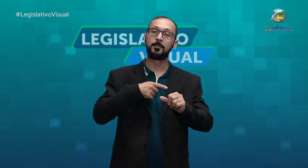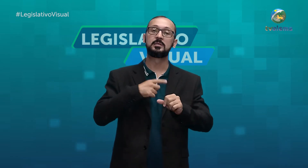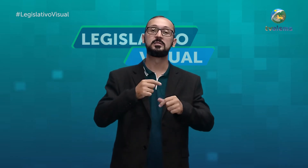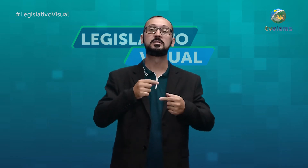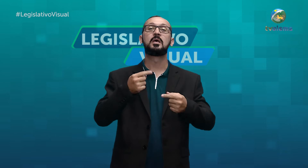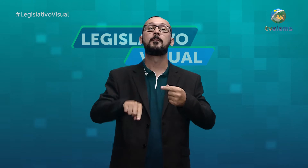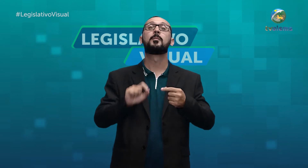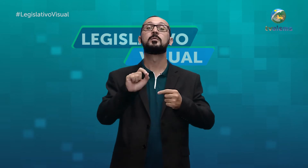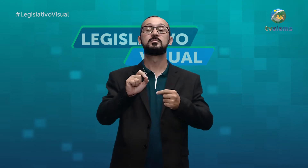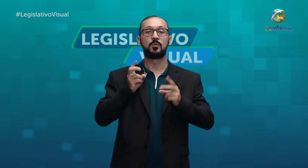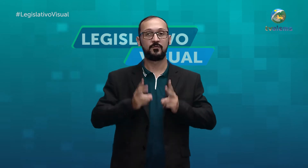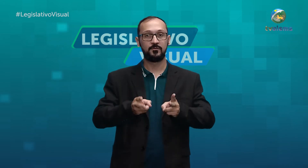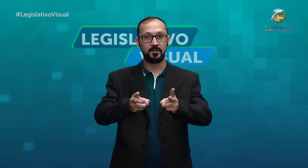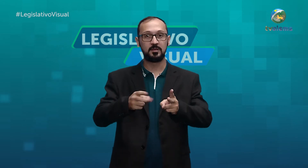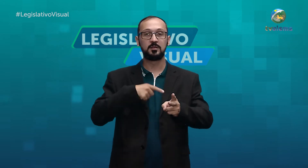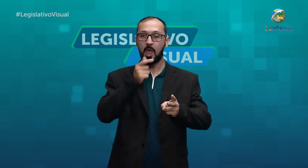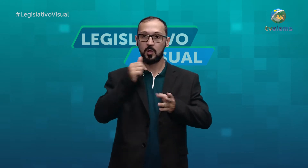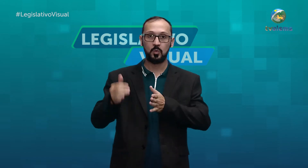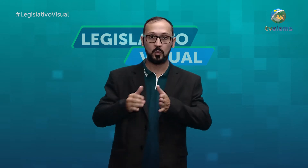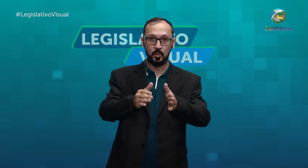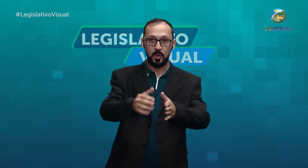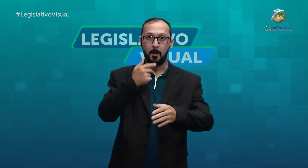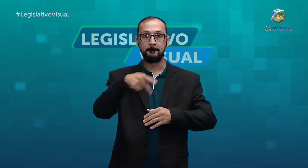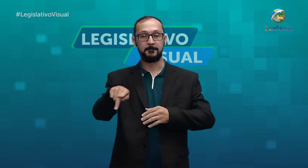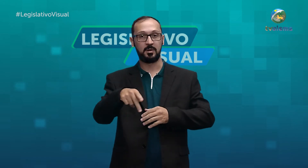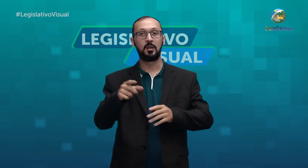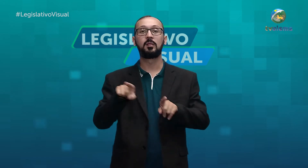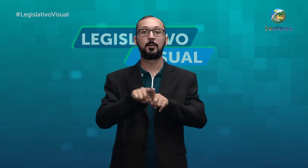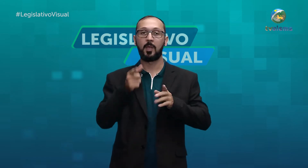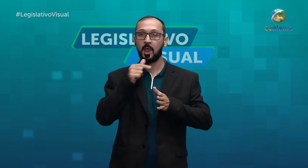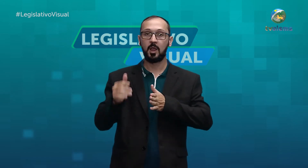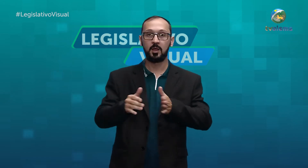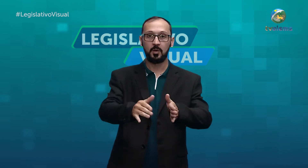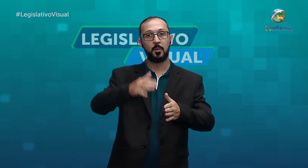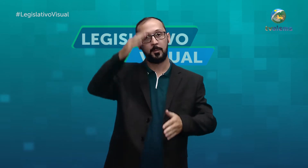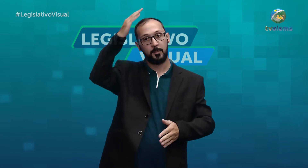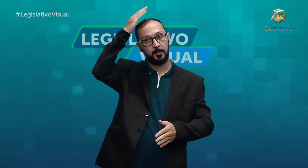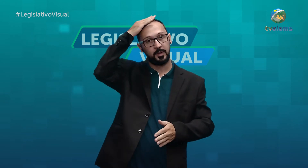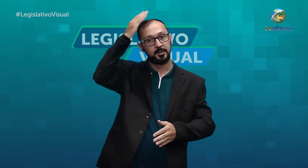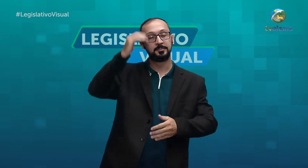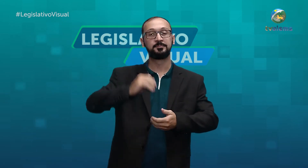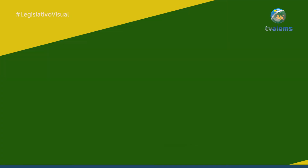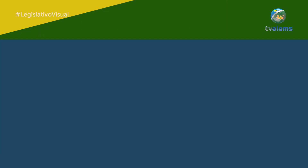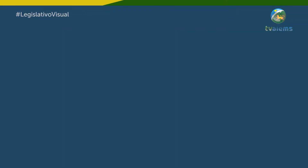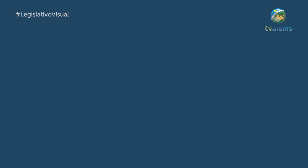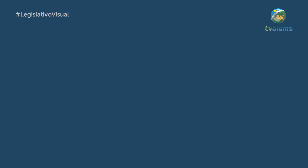fixa nos rios das bacias dos rios Paraguai e Paraná.